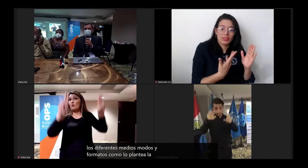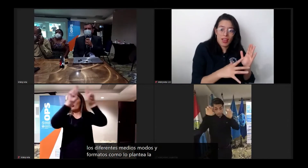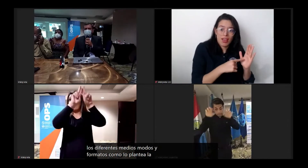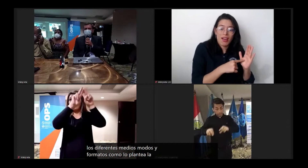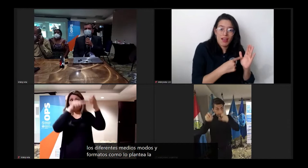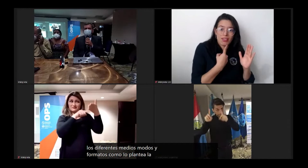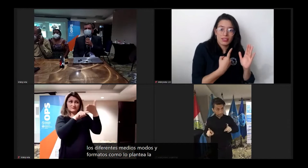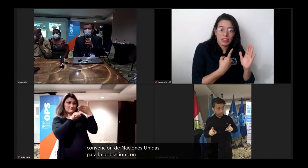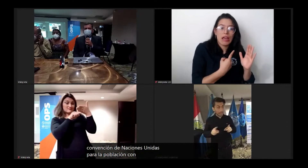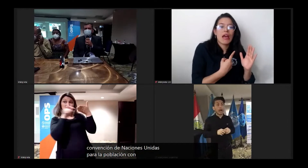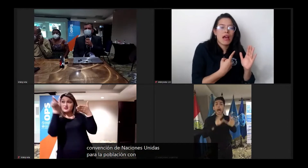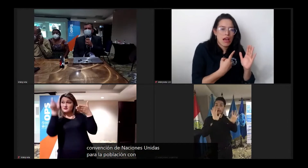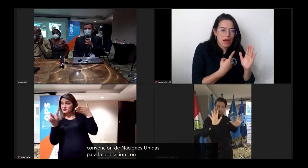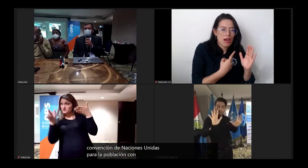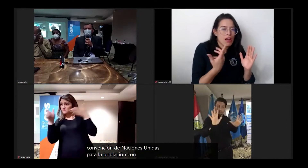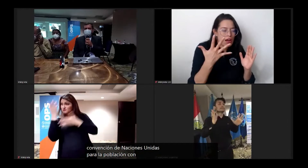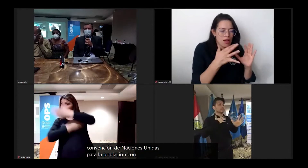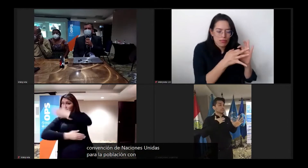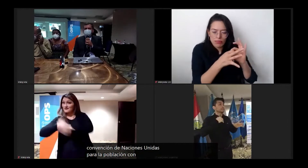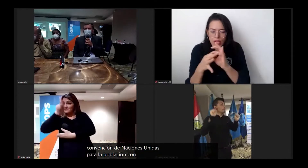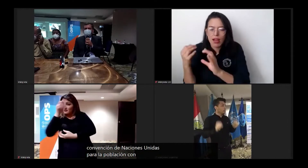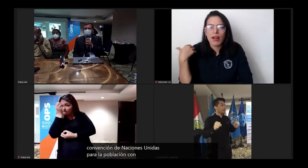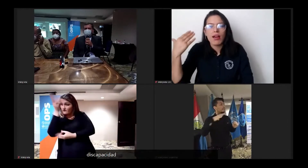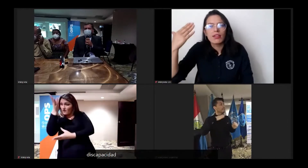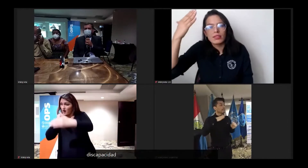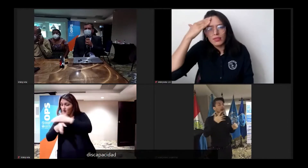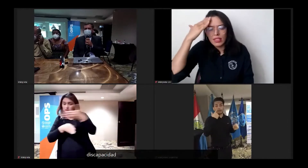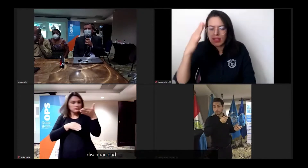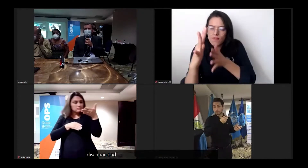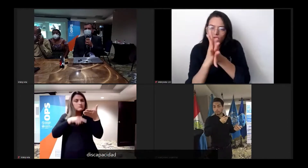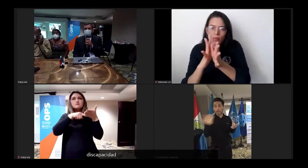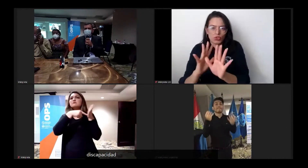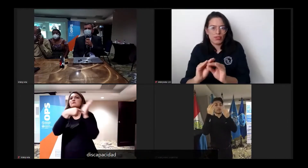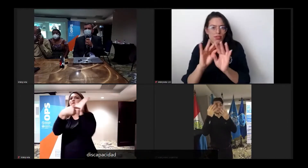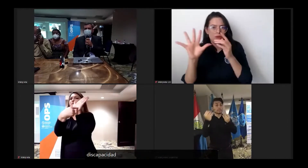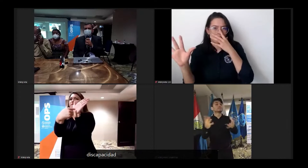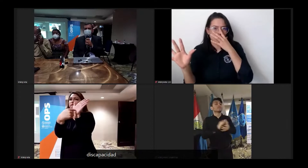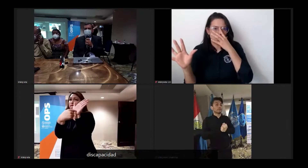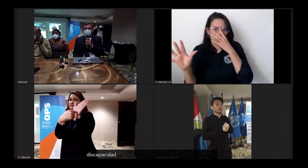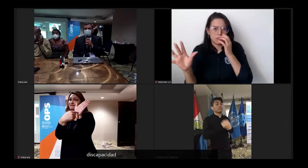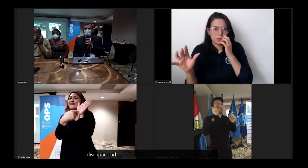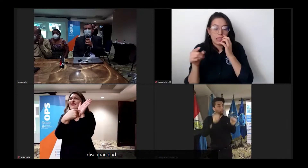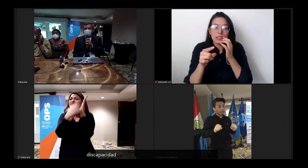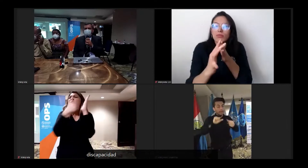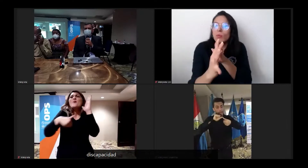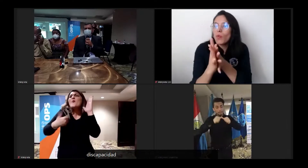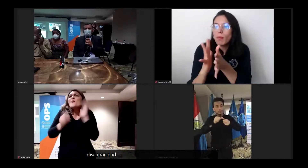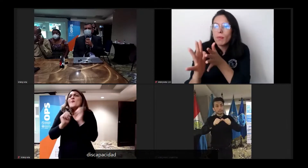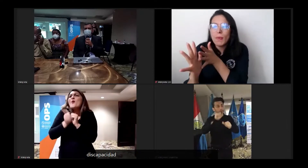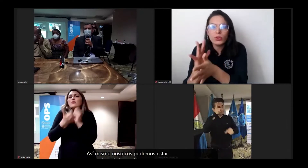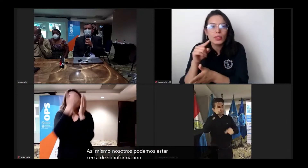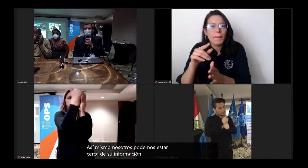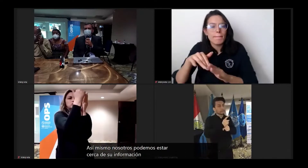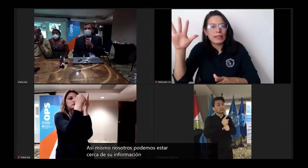Discapacidad, asimismo nosotros podemos estar cerca de esa información y poder acceder prácticamente